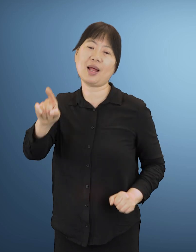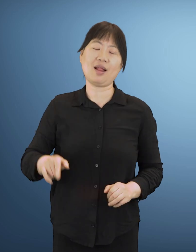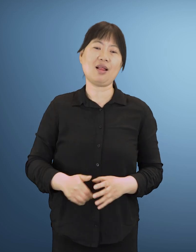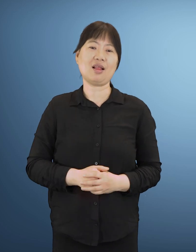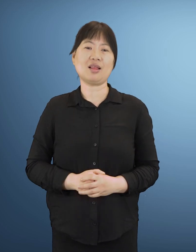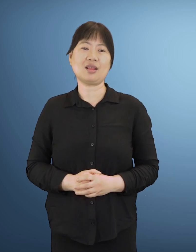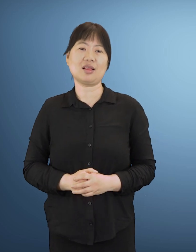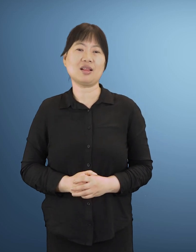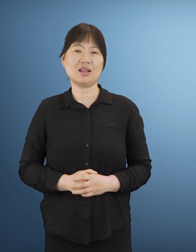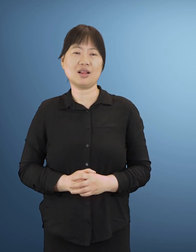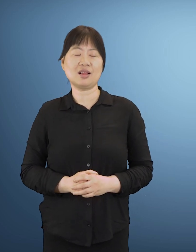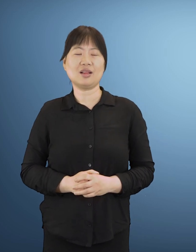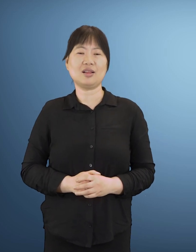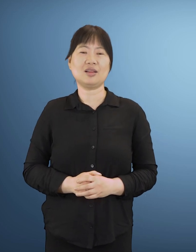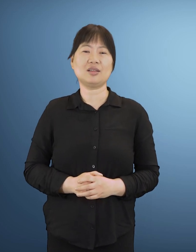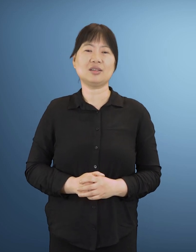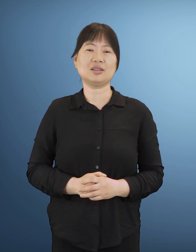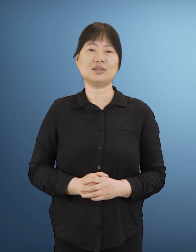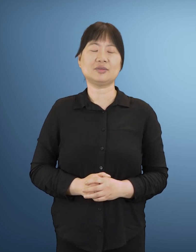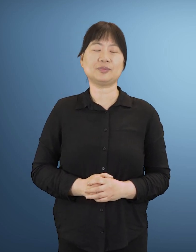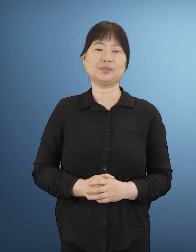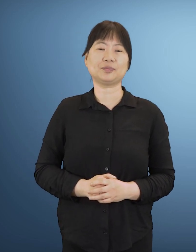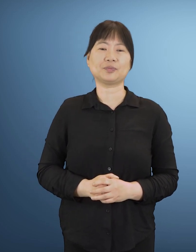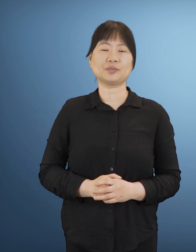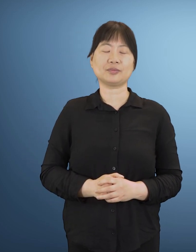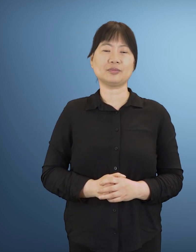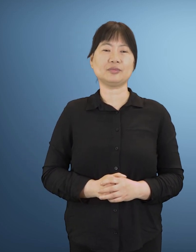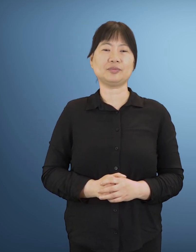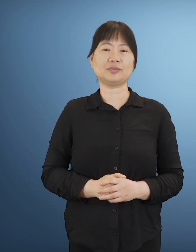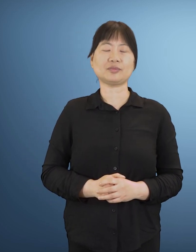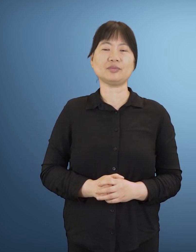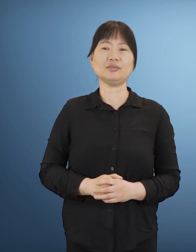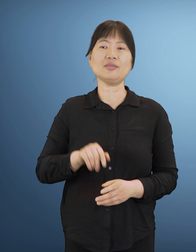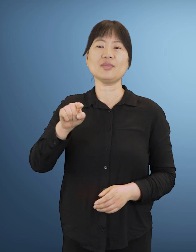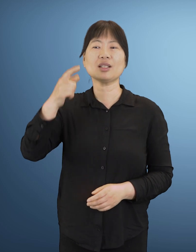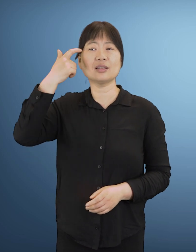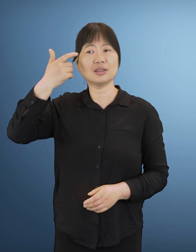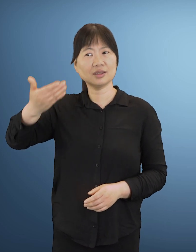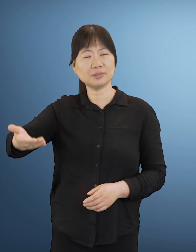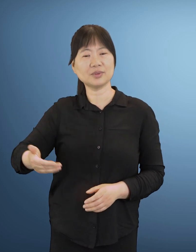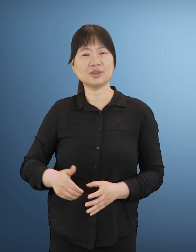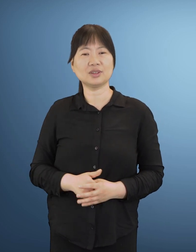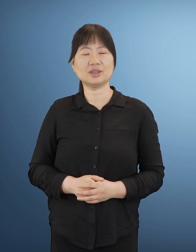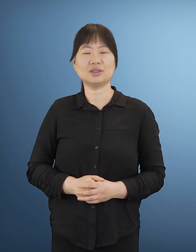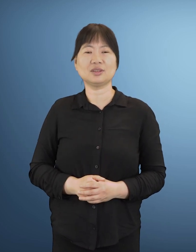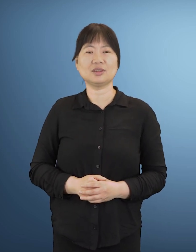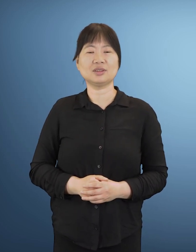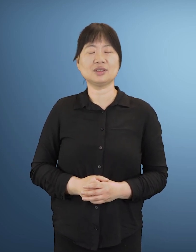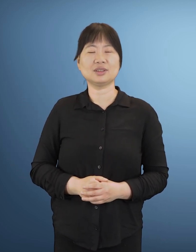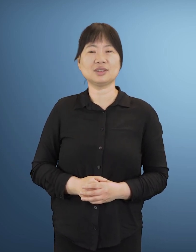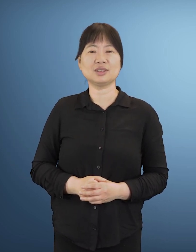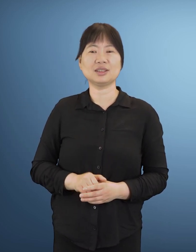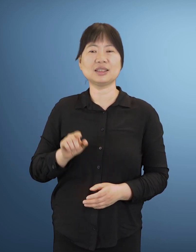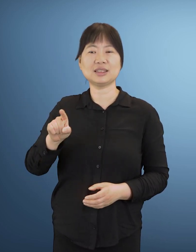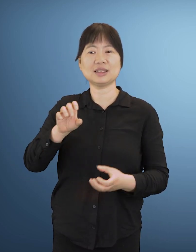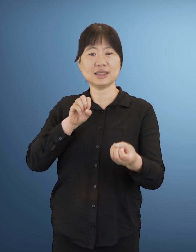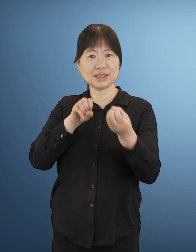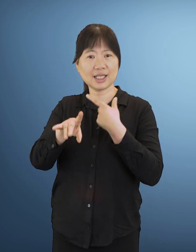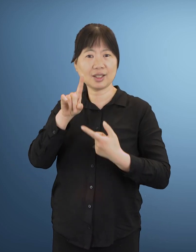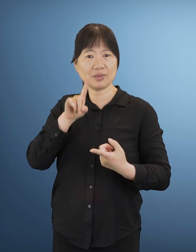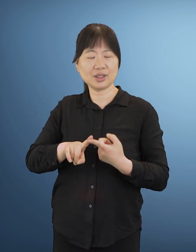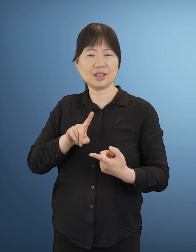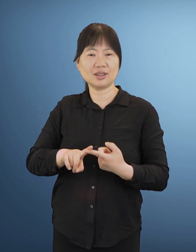할렐루야. 근데 이 질문이, 이 정의가, 이